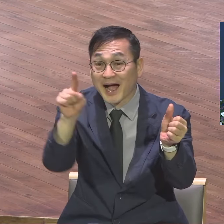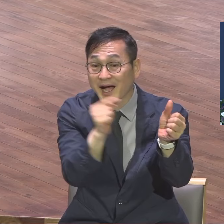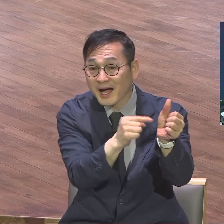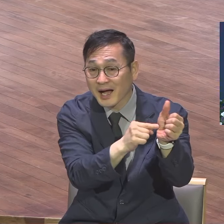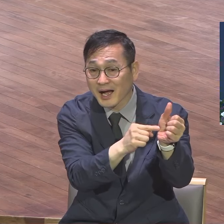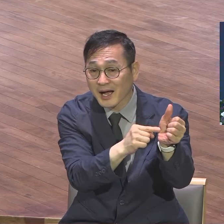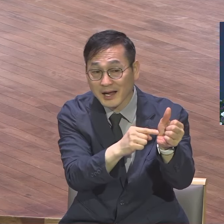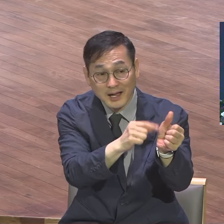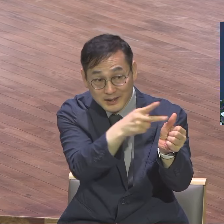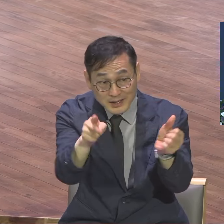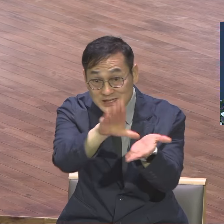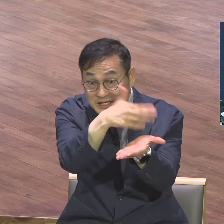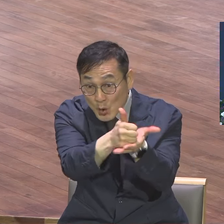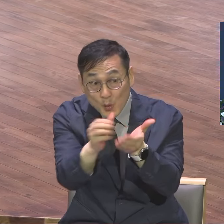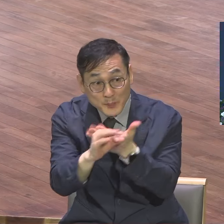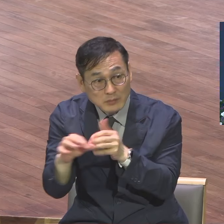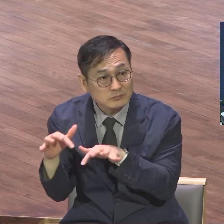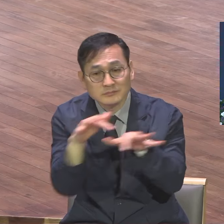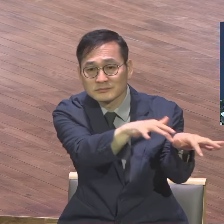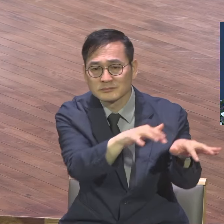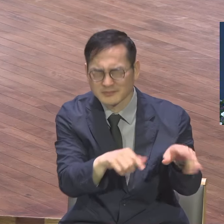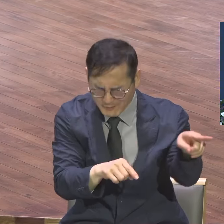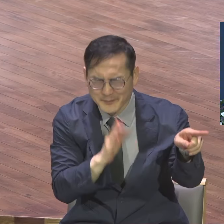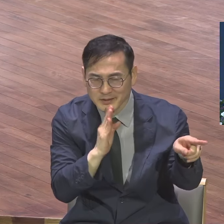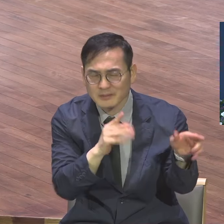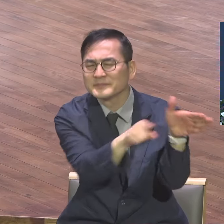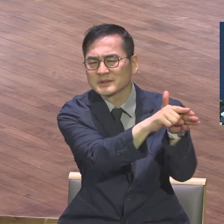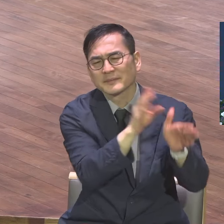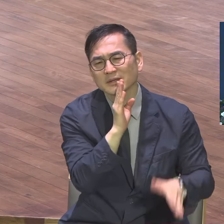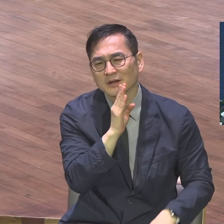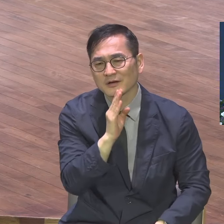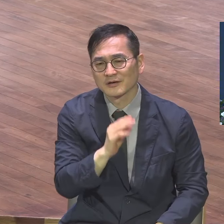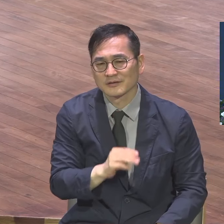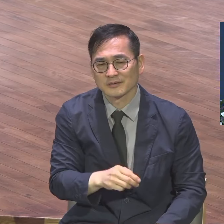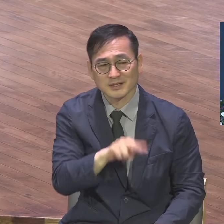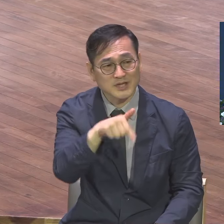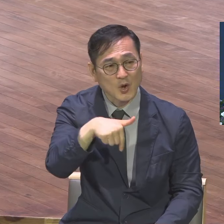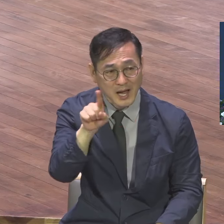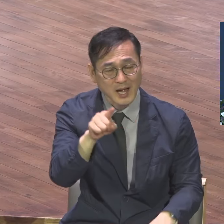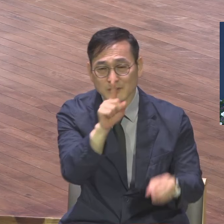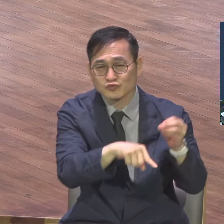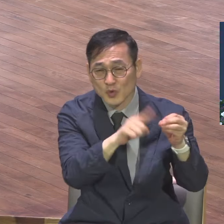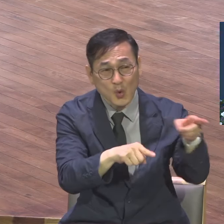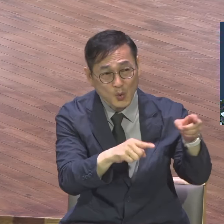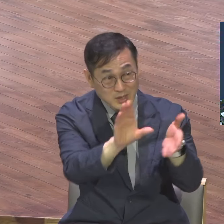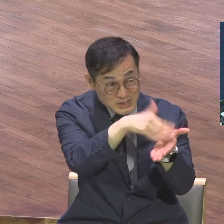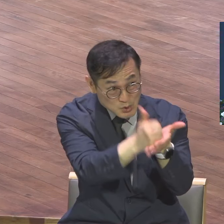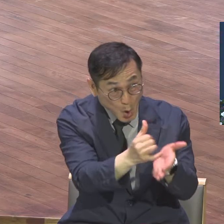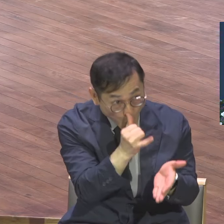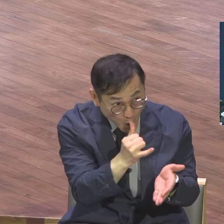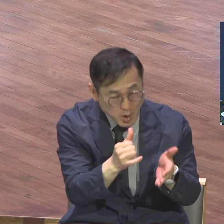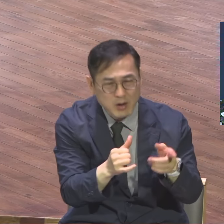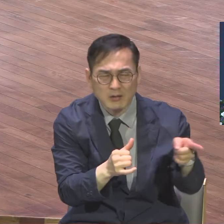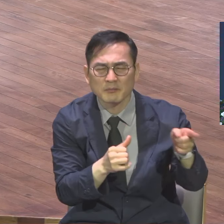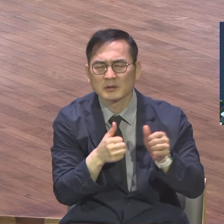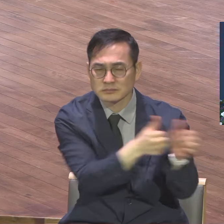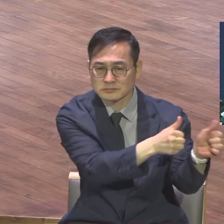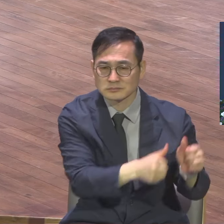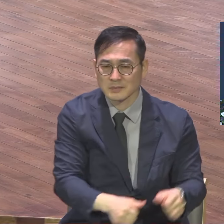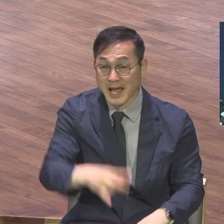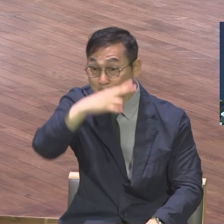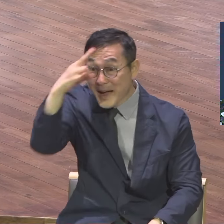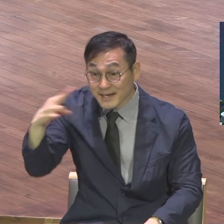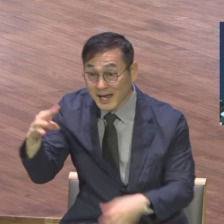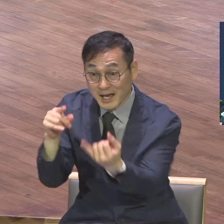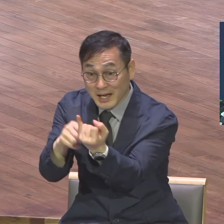불교 분위기 더 좋잖아요. 공기 좋고. 석가가 그리스도면 우리가 불교 가야 된다니까. 마리아가 그리스도면 우리 천주교